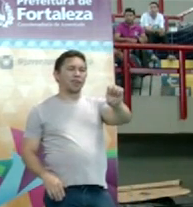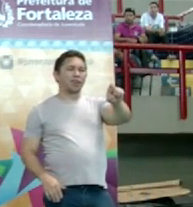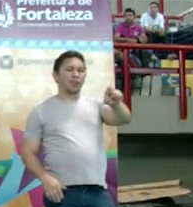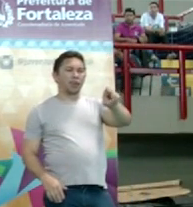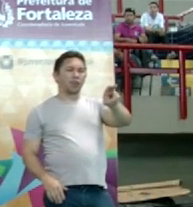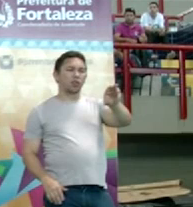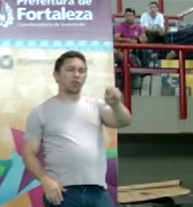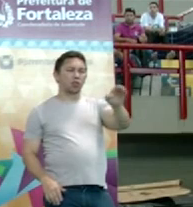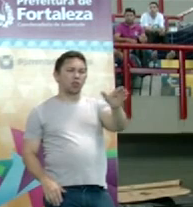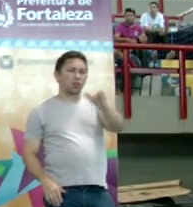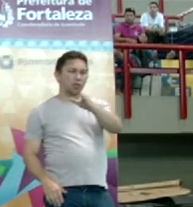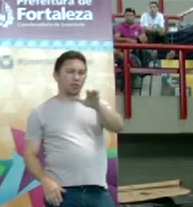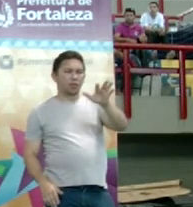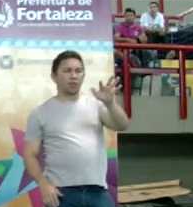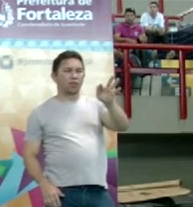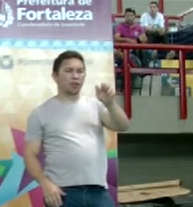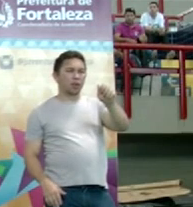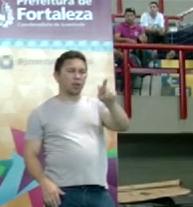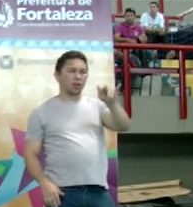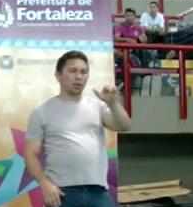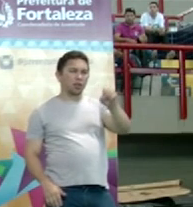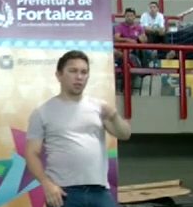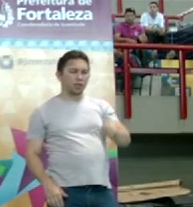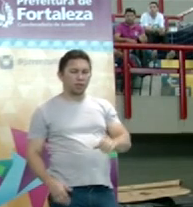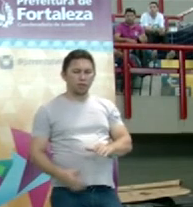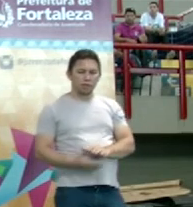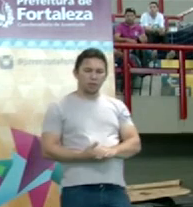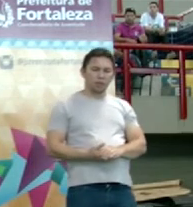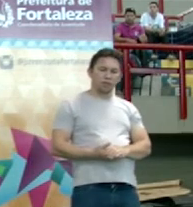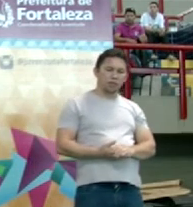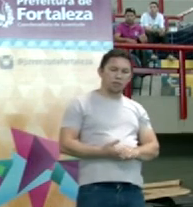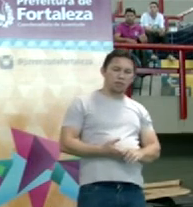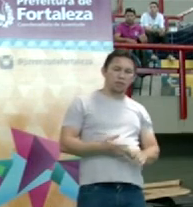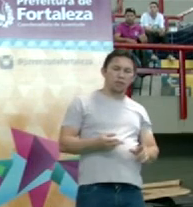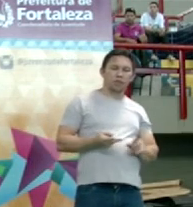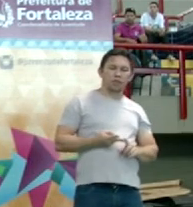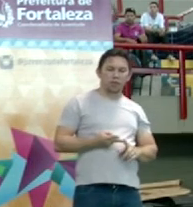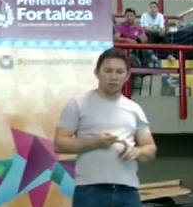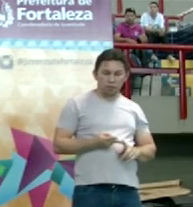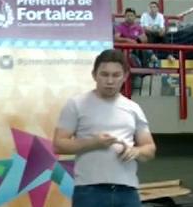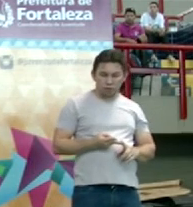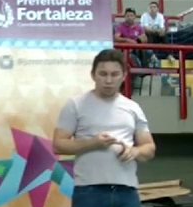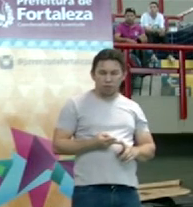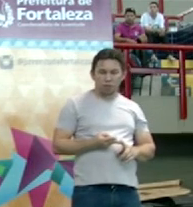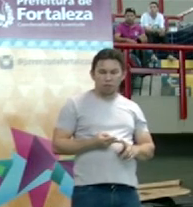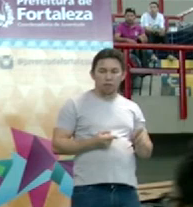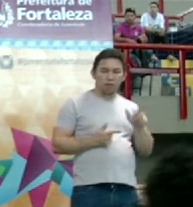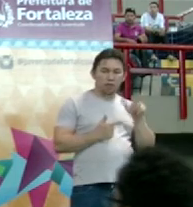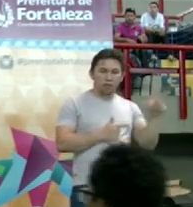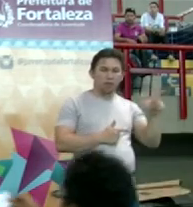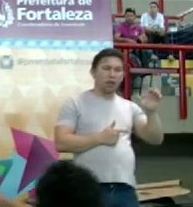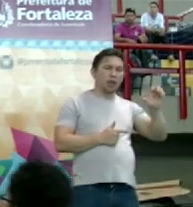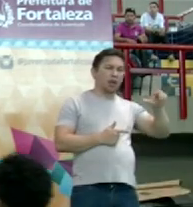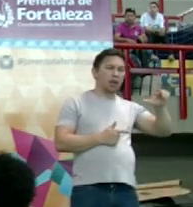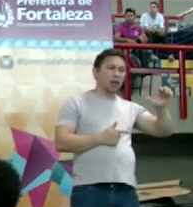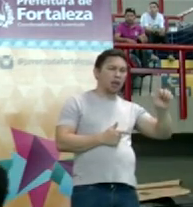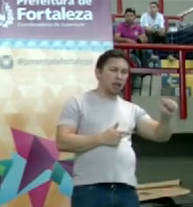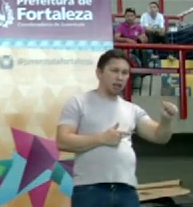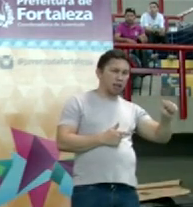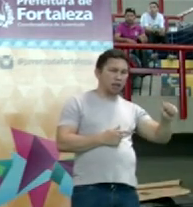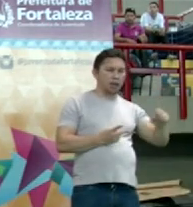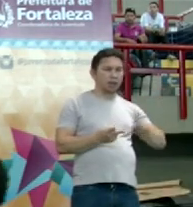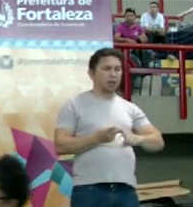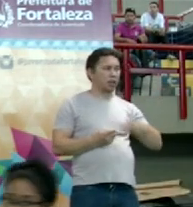O dito sexo frágil, porque essa frase não é sua. Você pode dizer elas, essas pessoas,